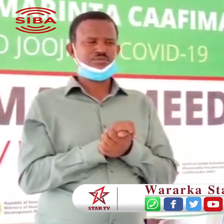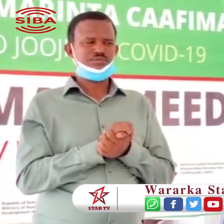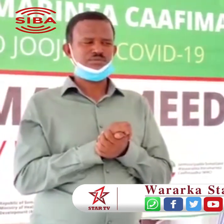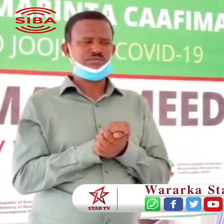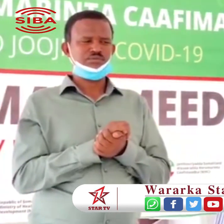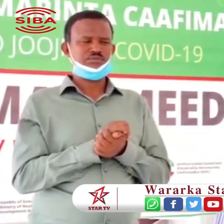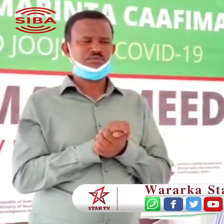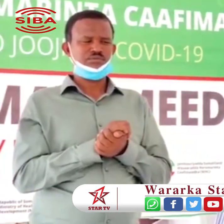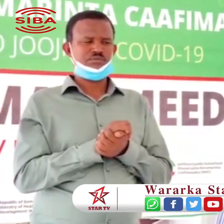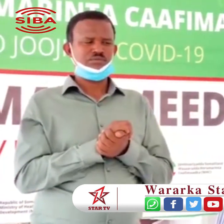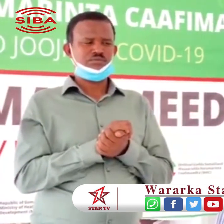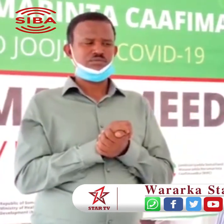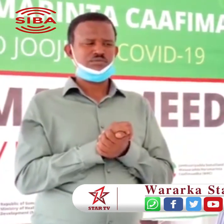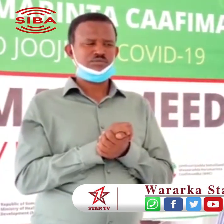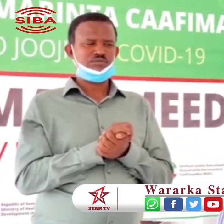3,900.